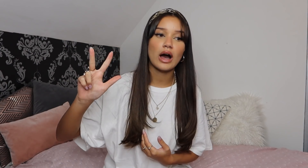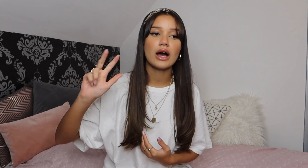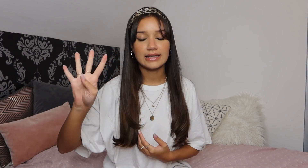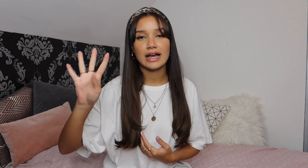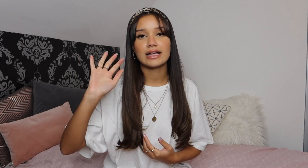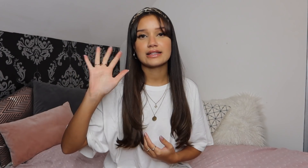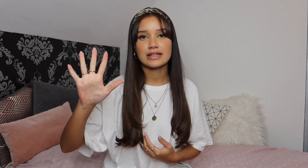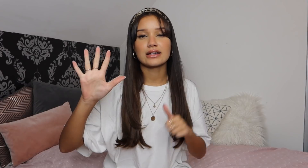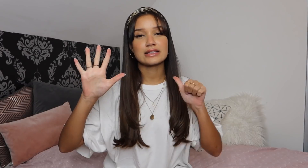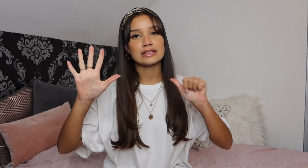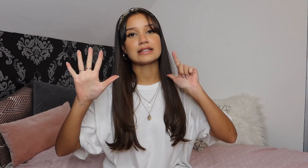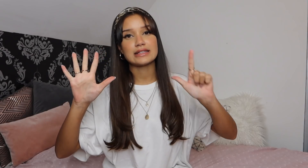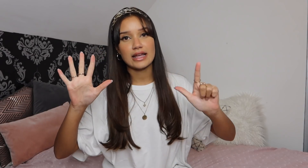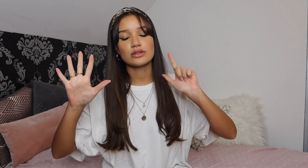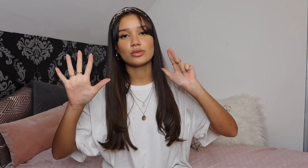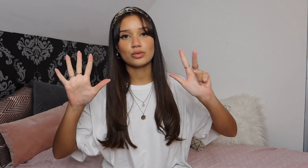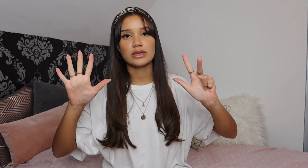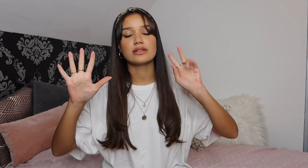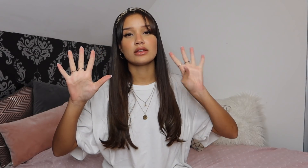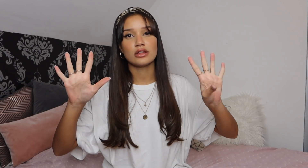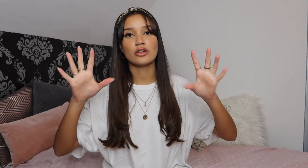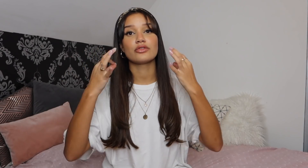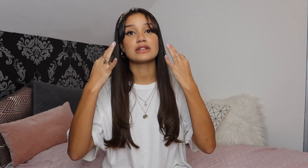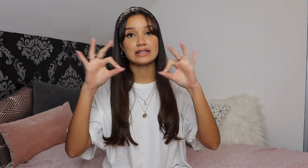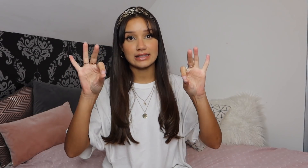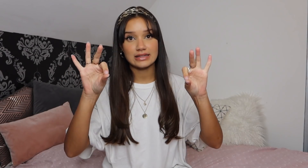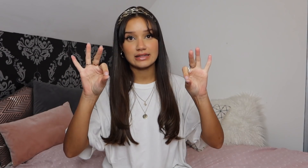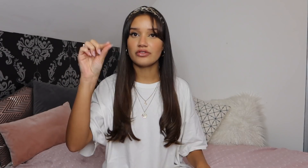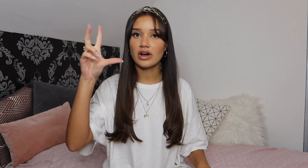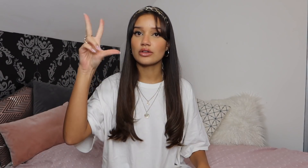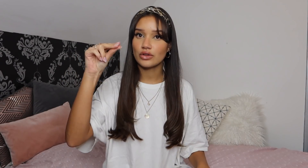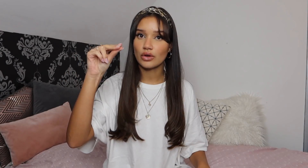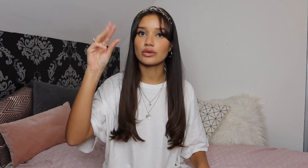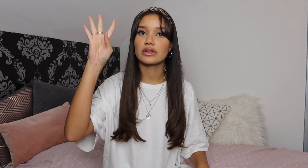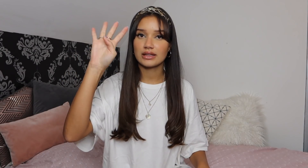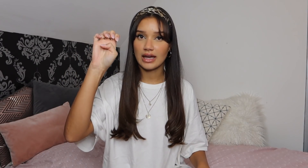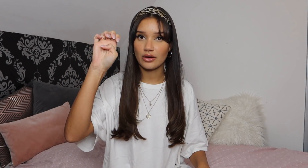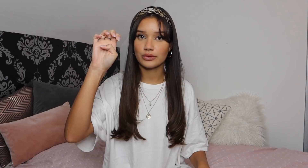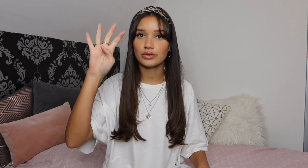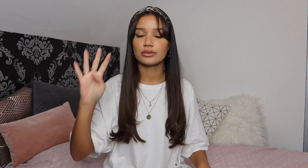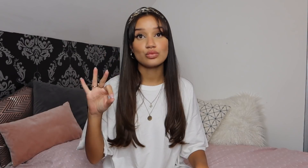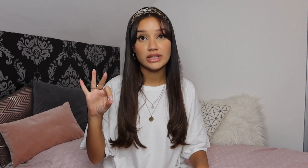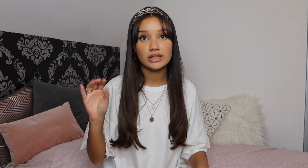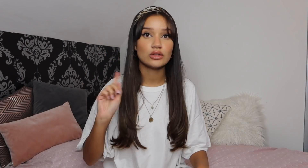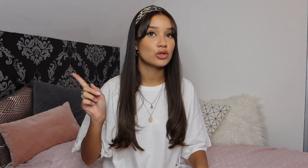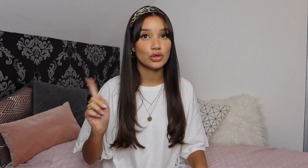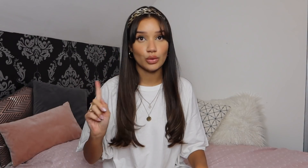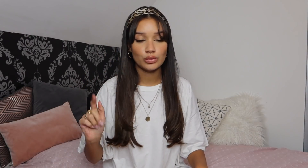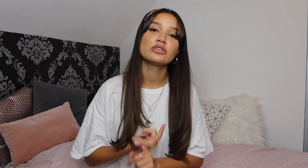3, 4, 5, 6, 7, 8, 9, 10, 20, 30, 40, oui, non. Je connais